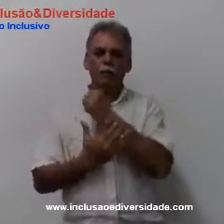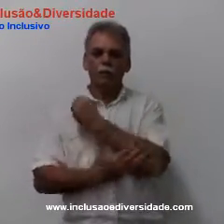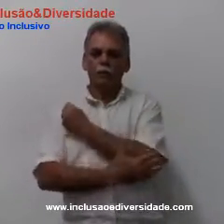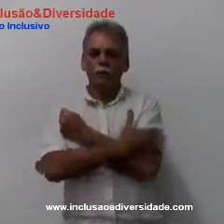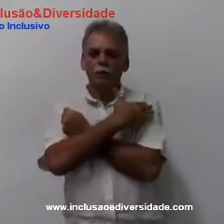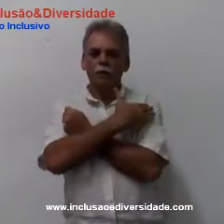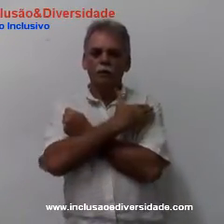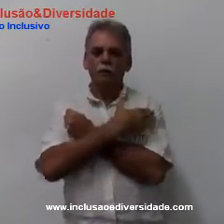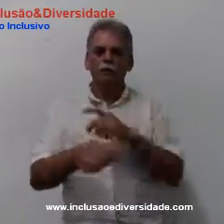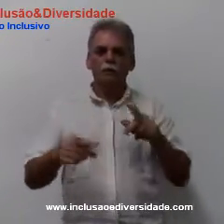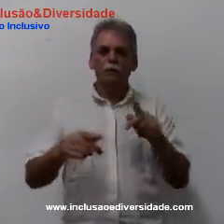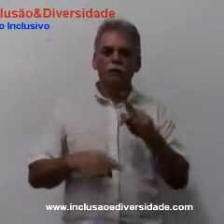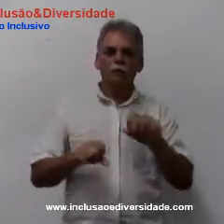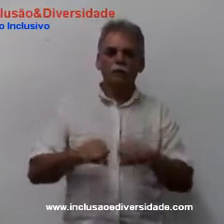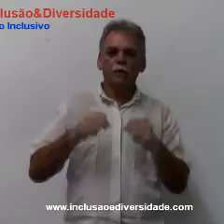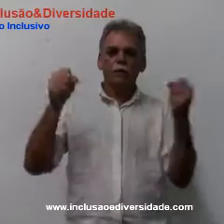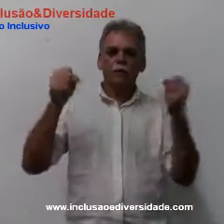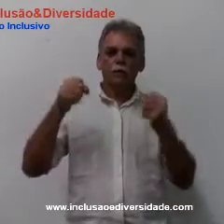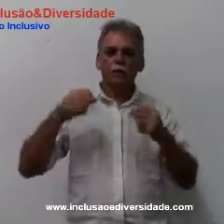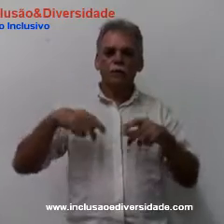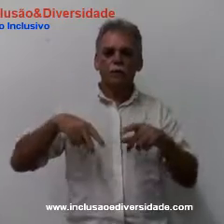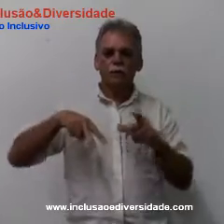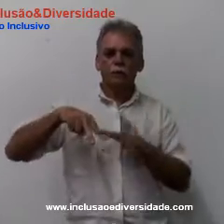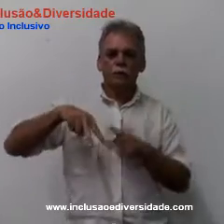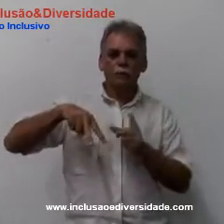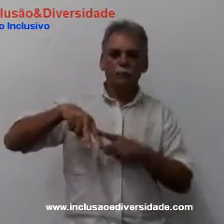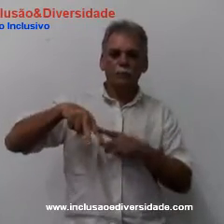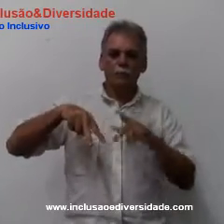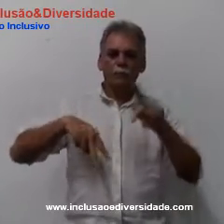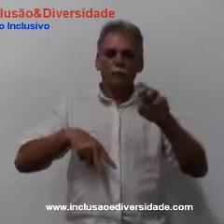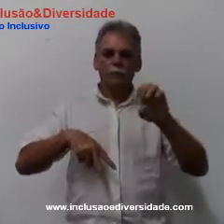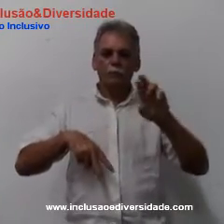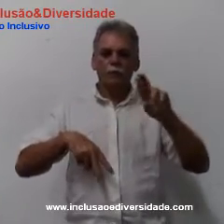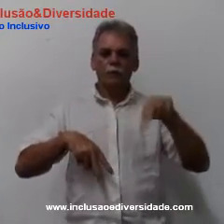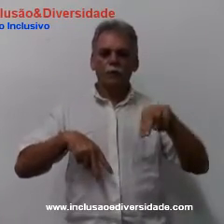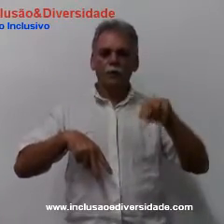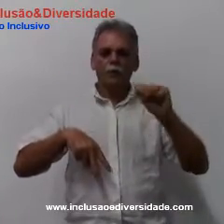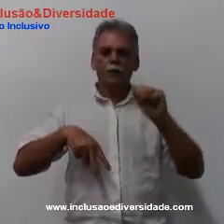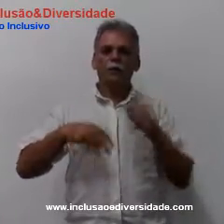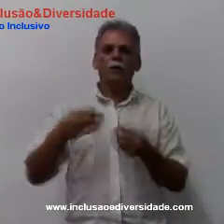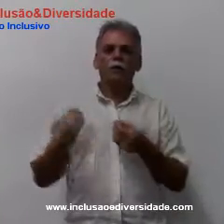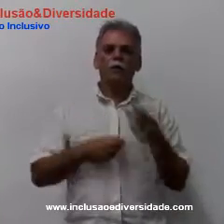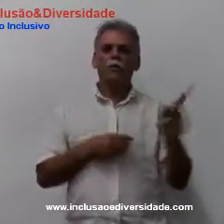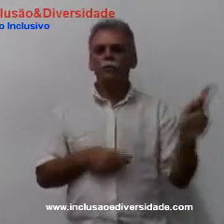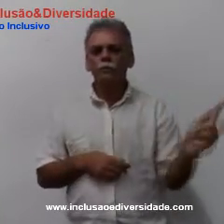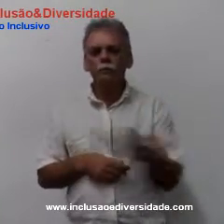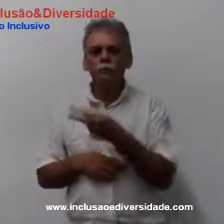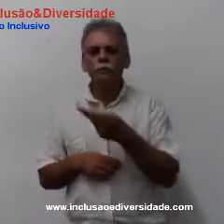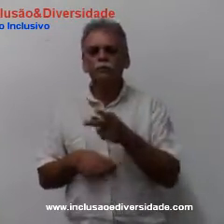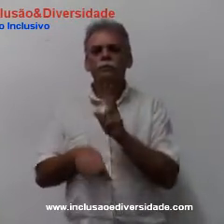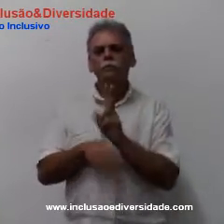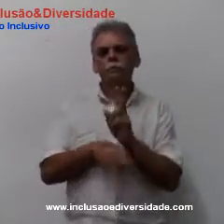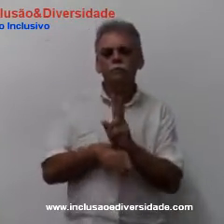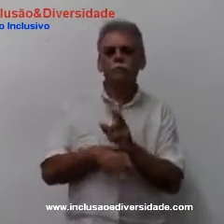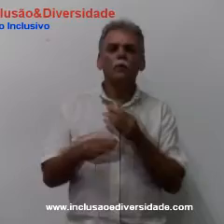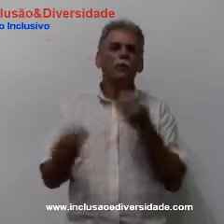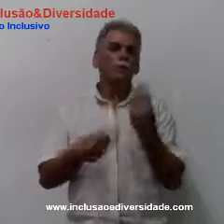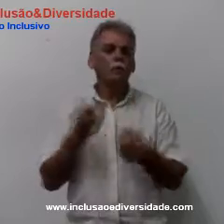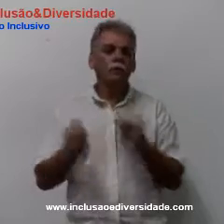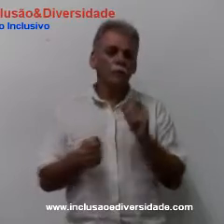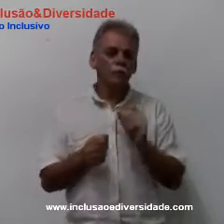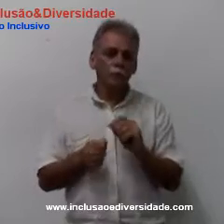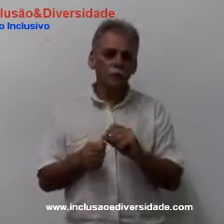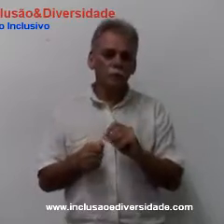se eu acontecer qualquer coisa entre uma eleição e outra, eu vou passar